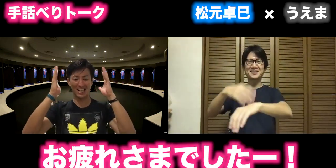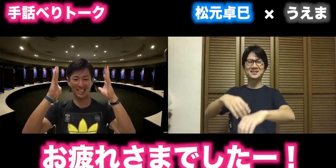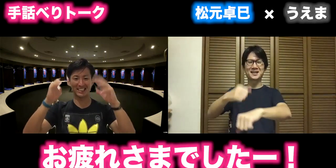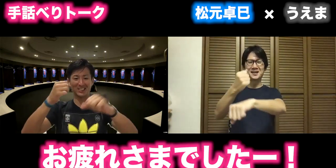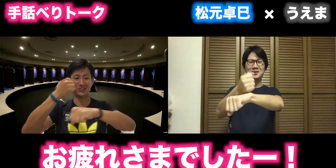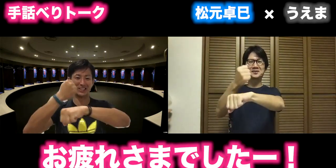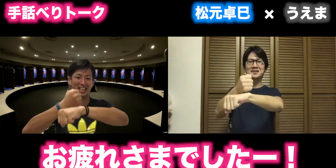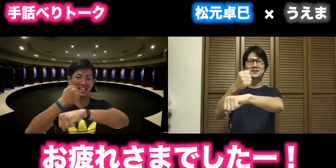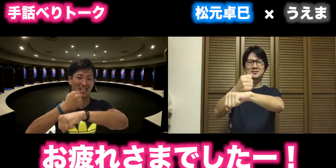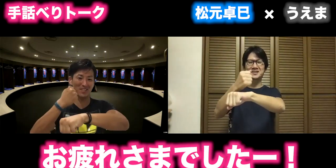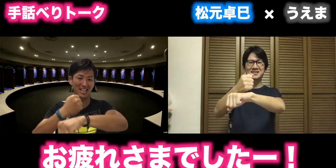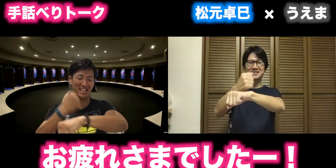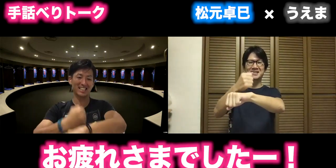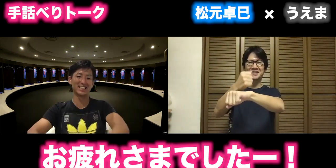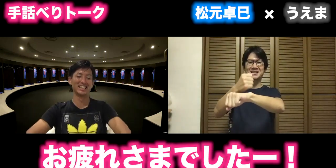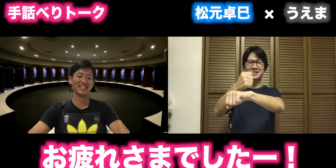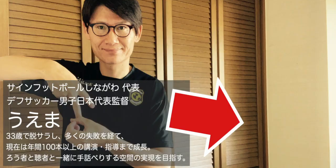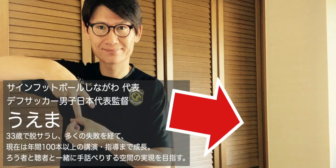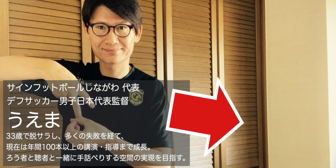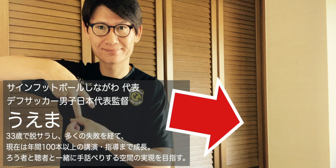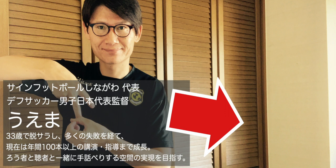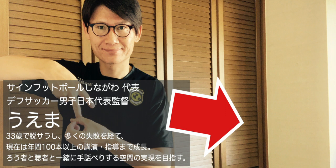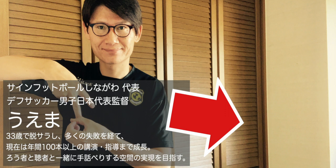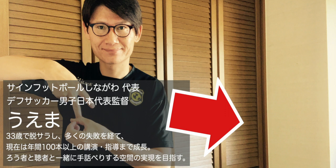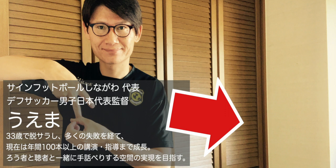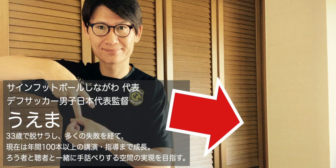ます腰から鯖でさぁ